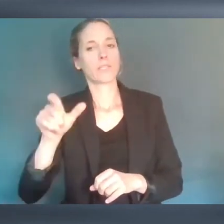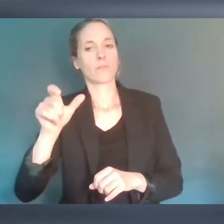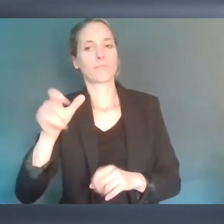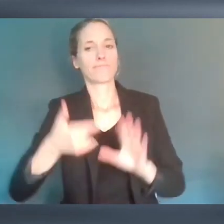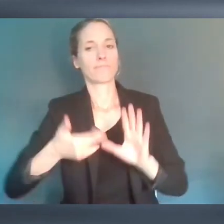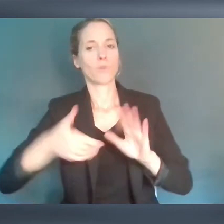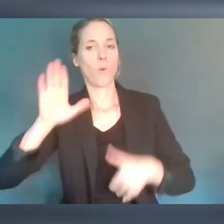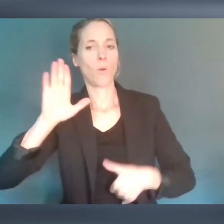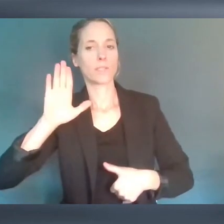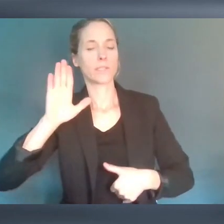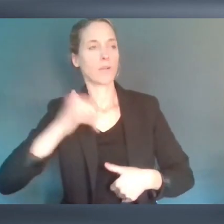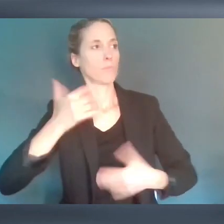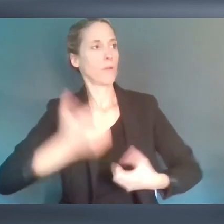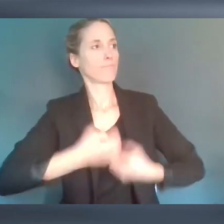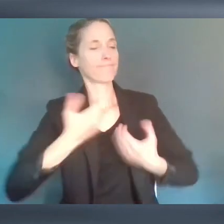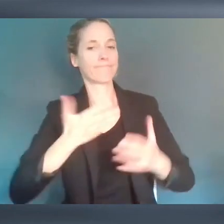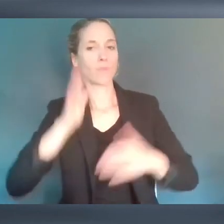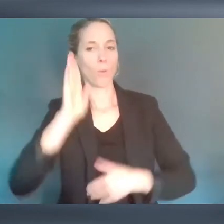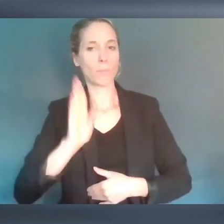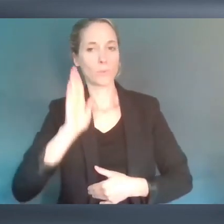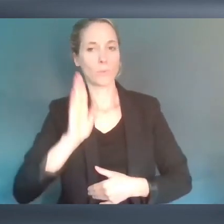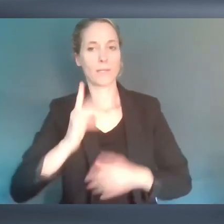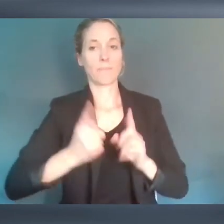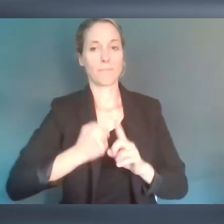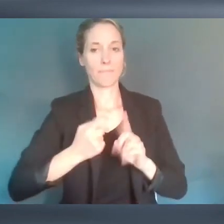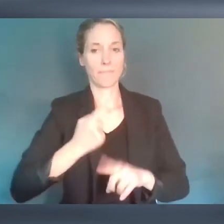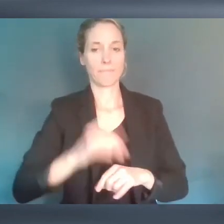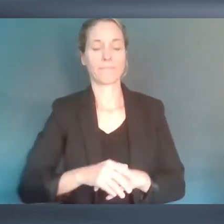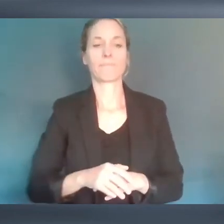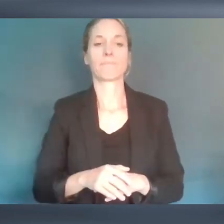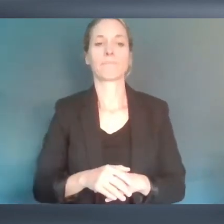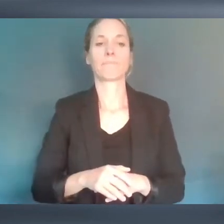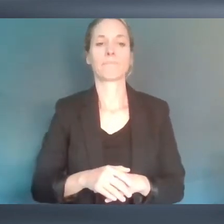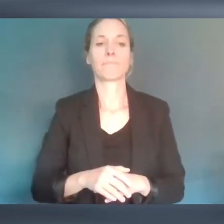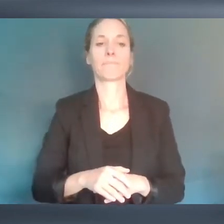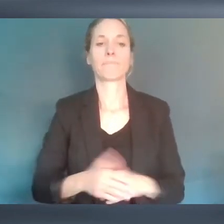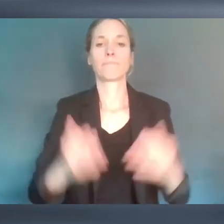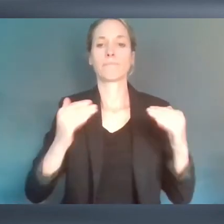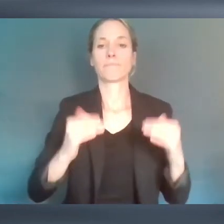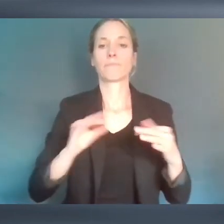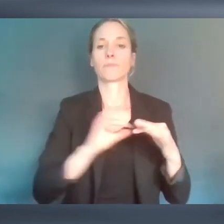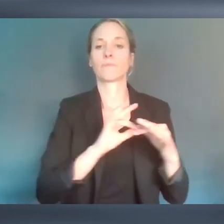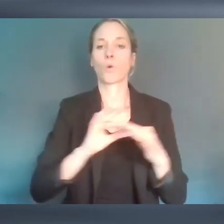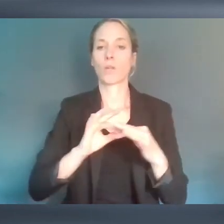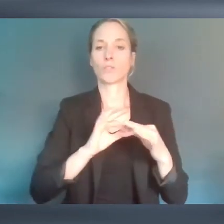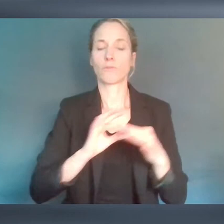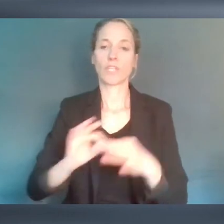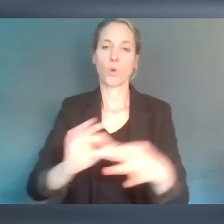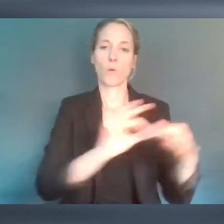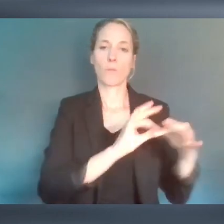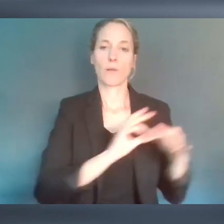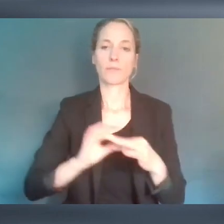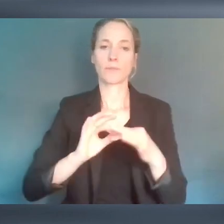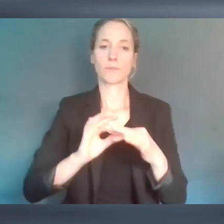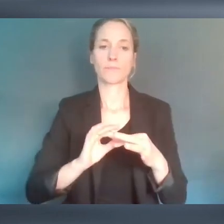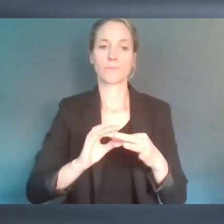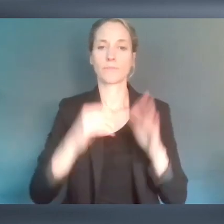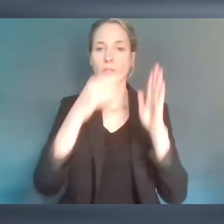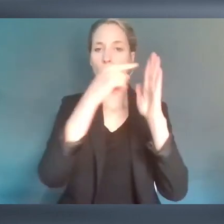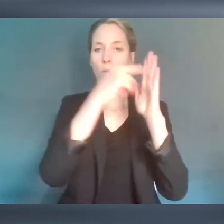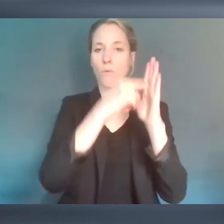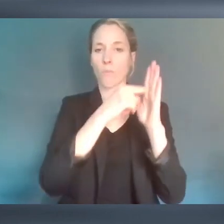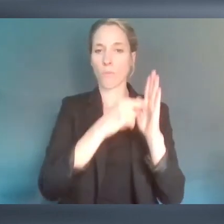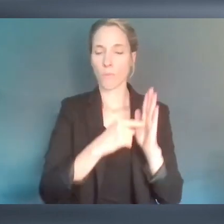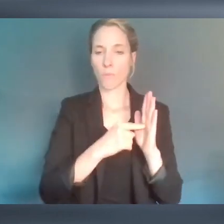parce que particuliers, et les relations, donc la collaboration. Et si on résume ces points de